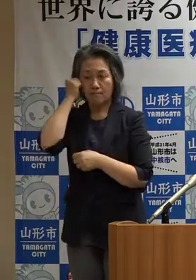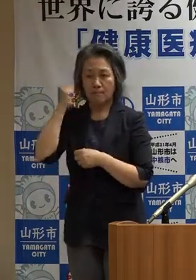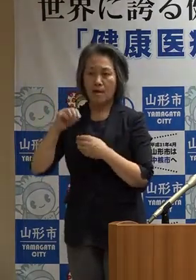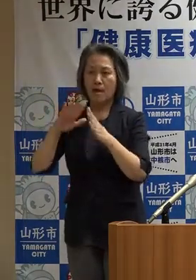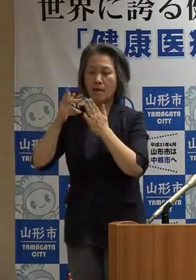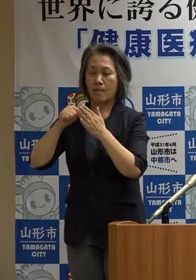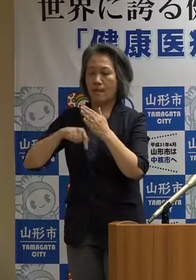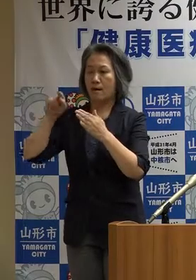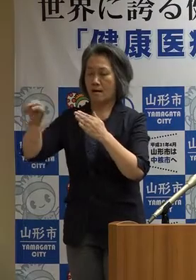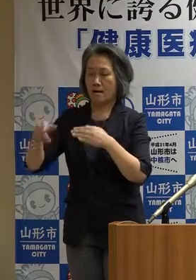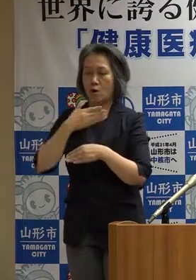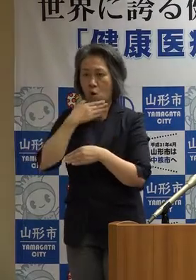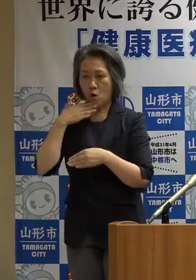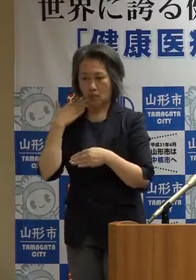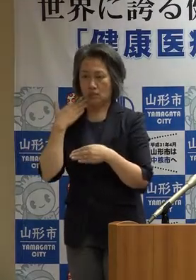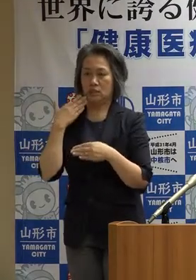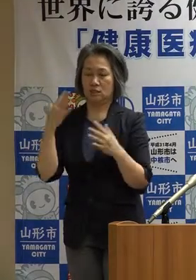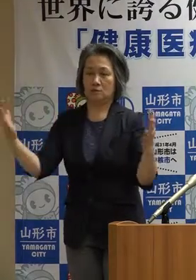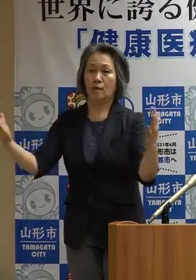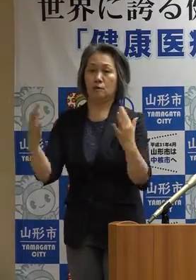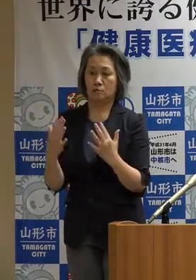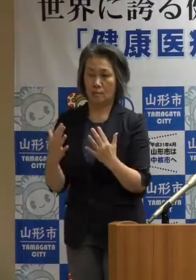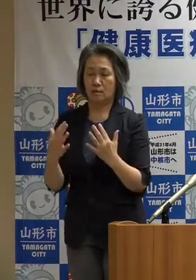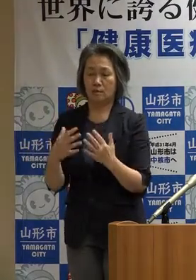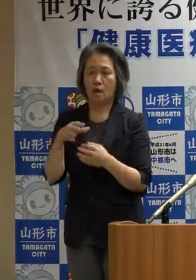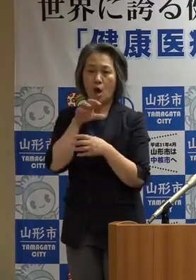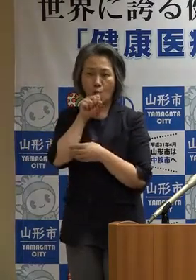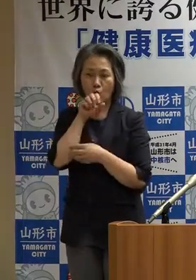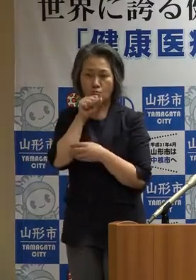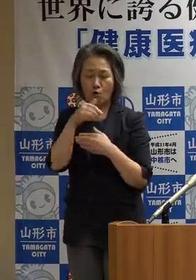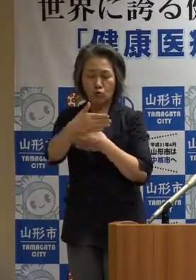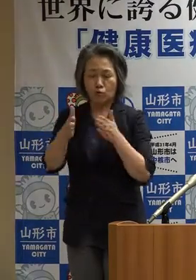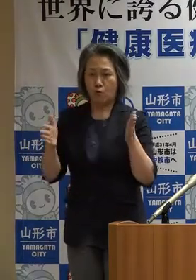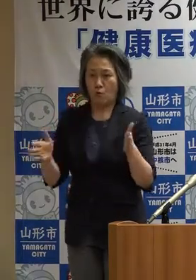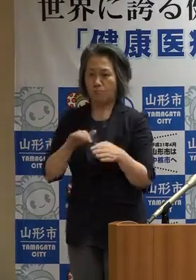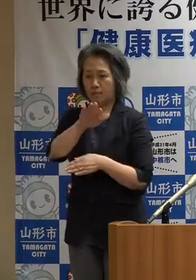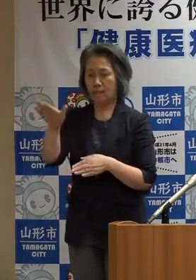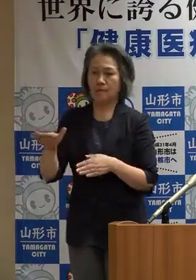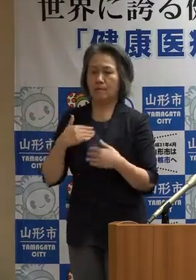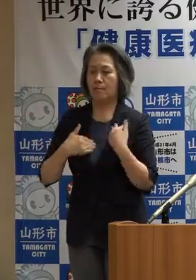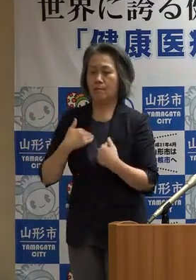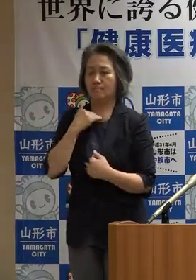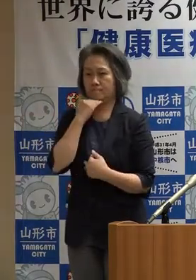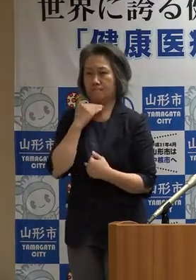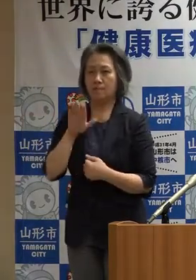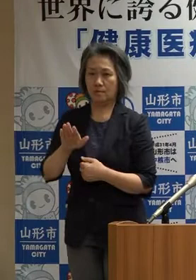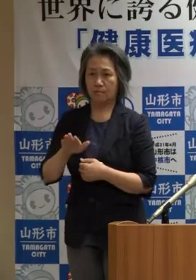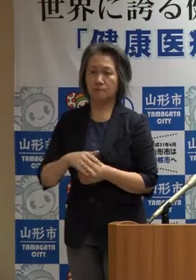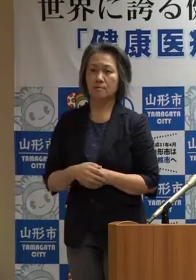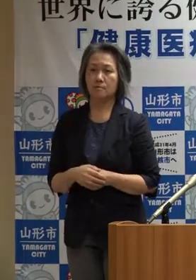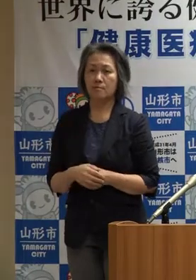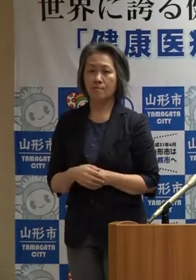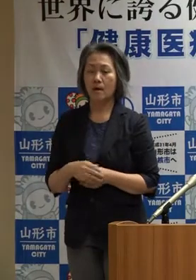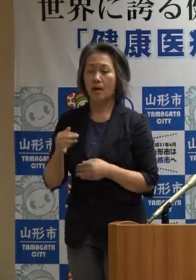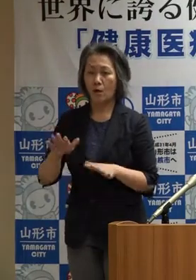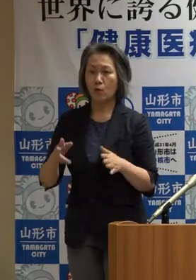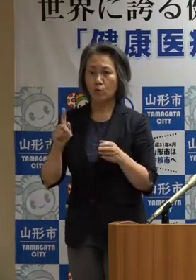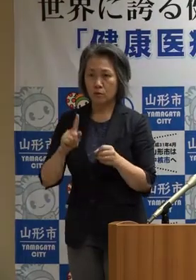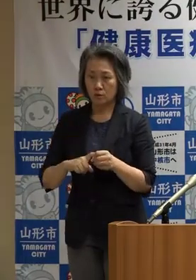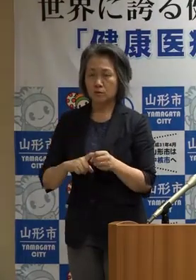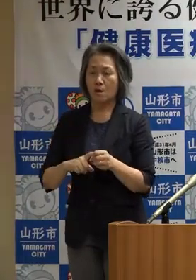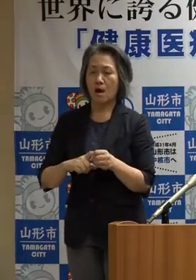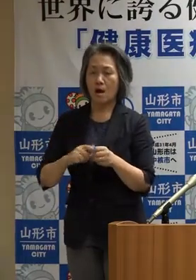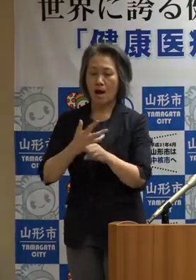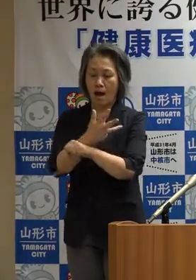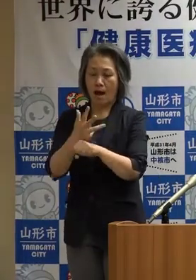ご当地グルメが集まるもぐもぐゾーンなどの楽しい企画で皆様をお待ちしております。また今年は